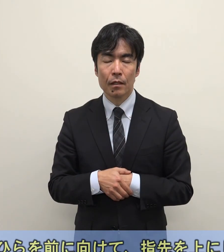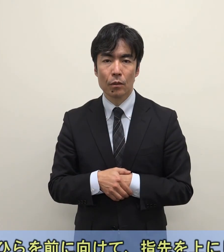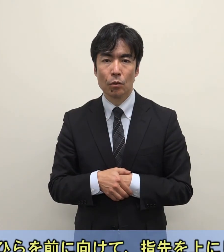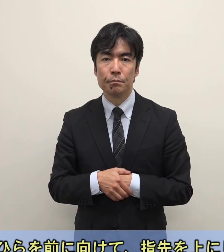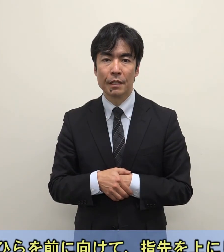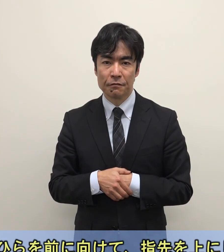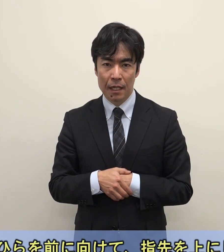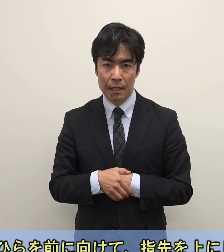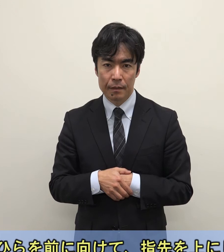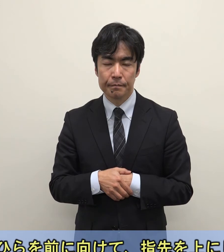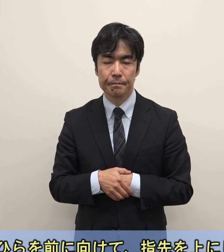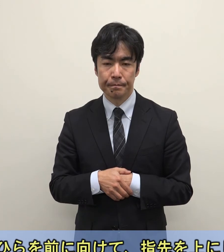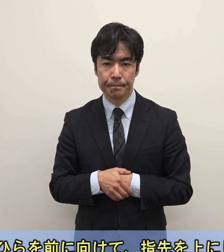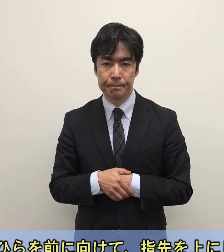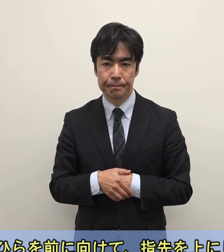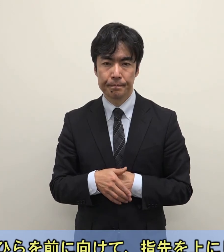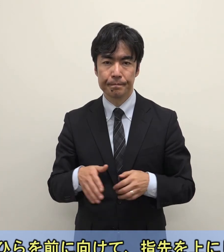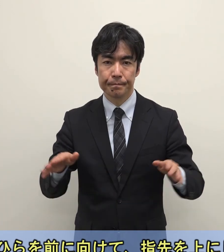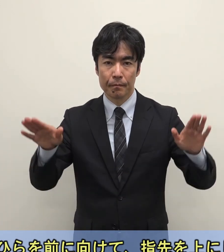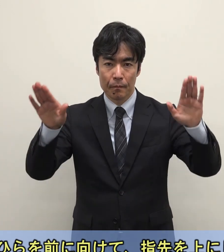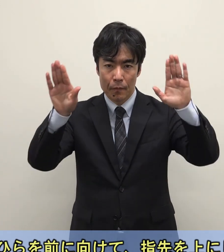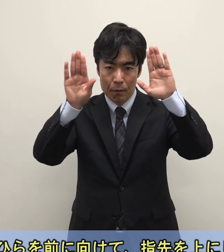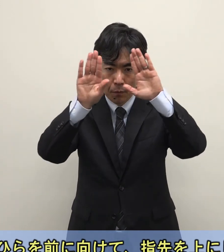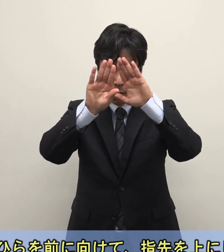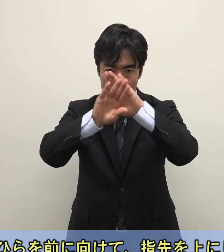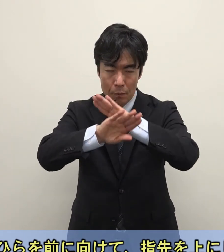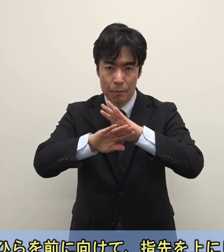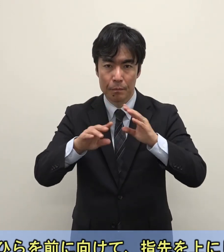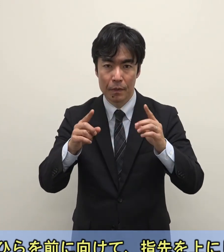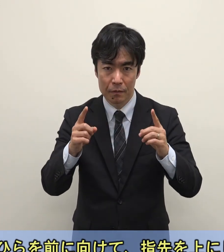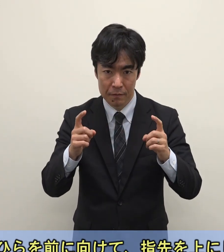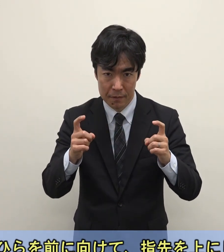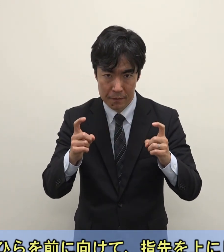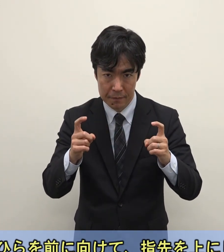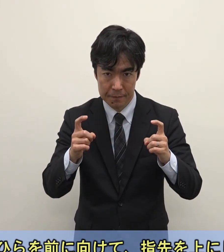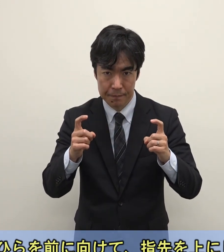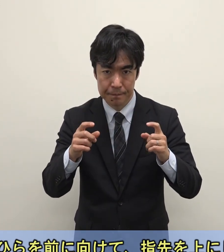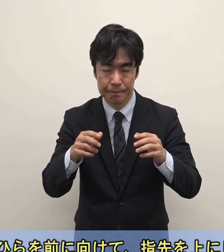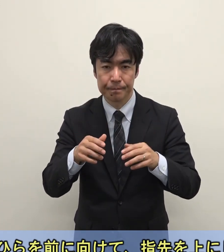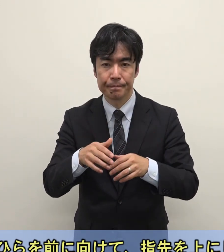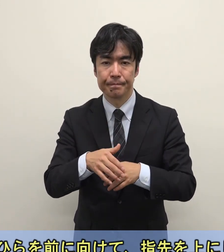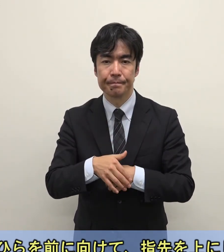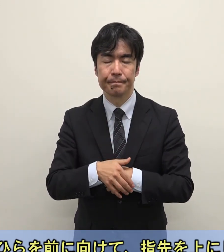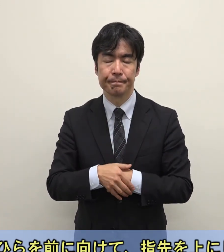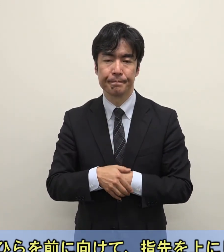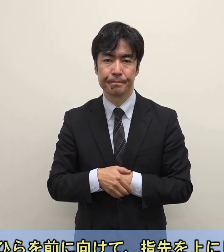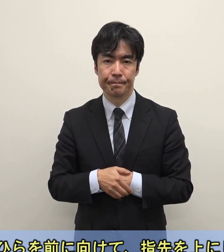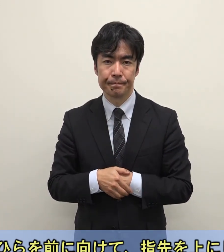こんばんは。 両手の手のひらを前に向けて指先を上にします